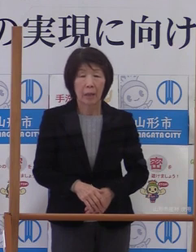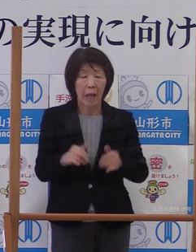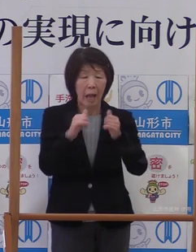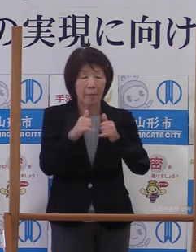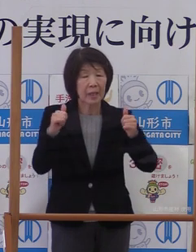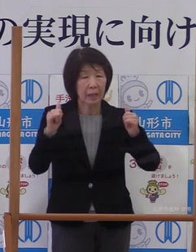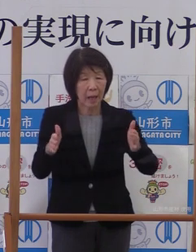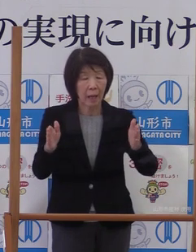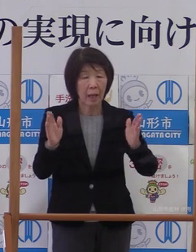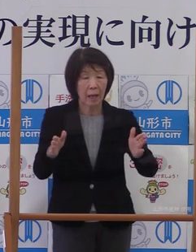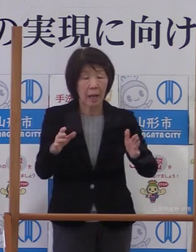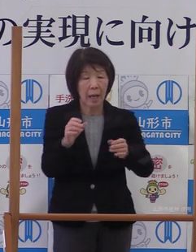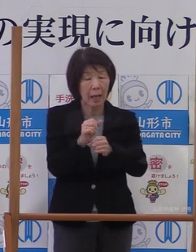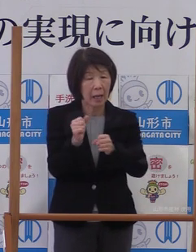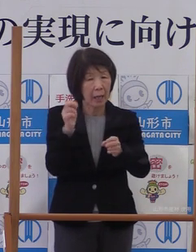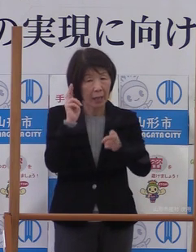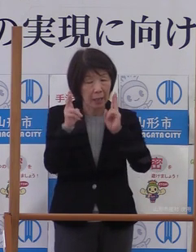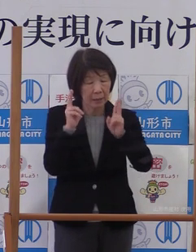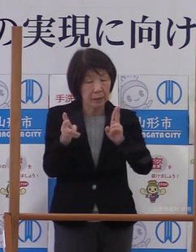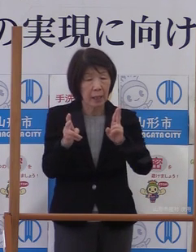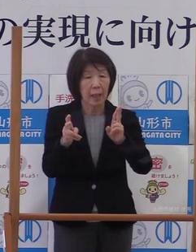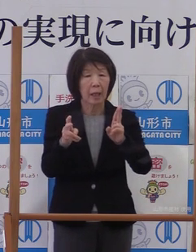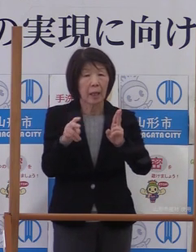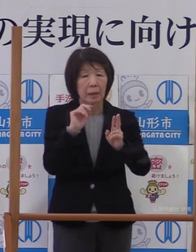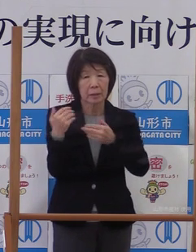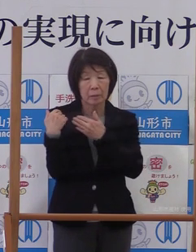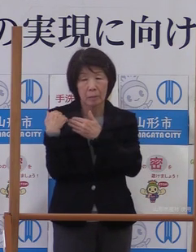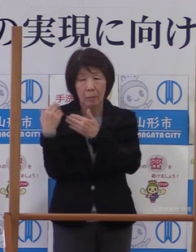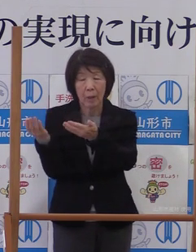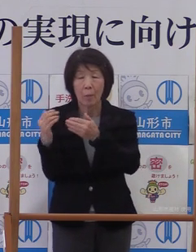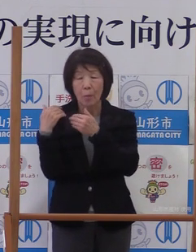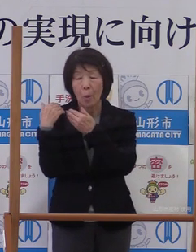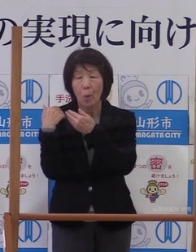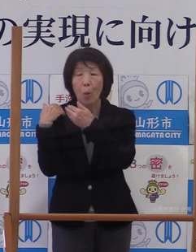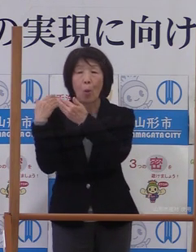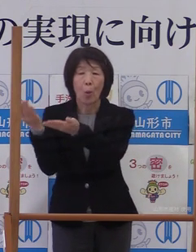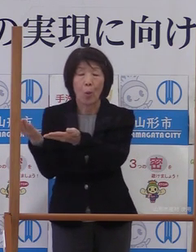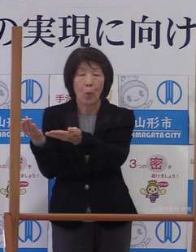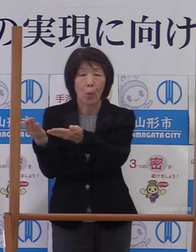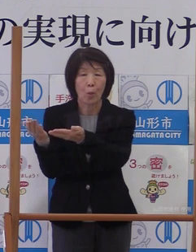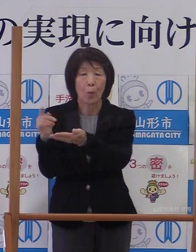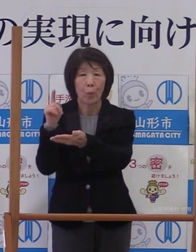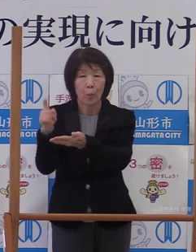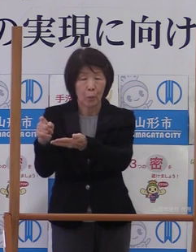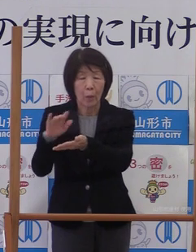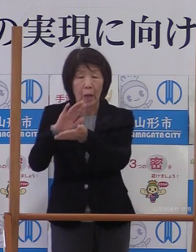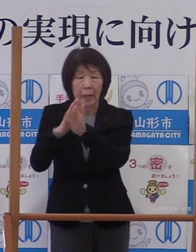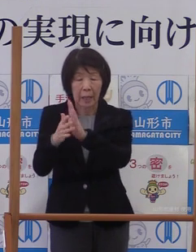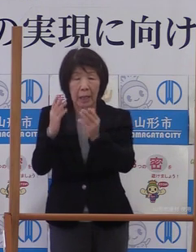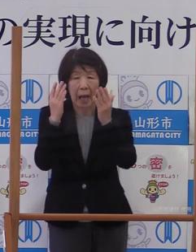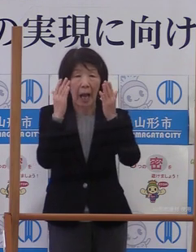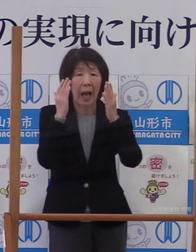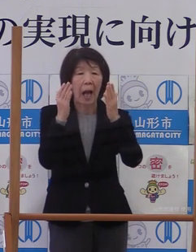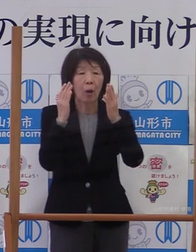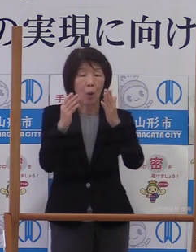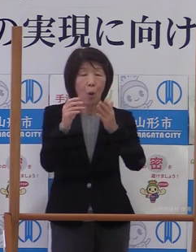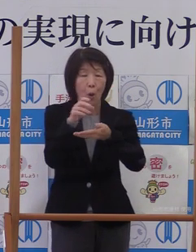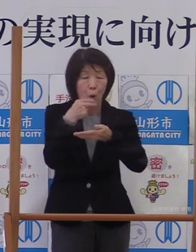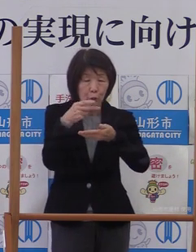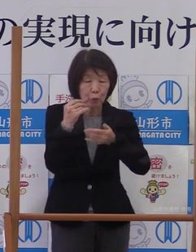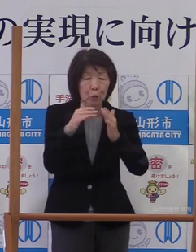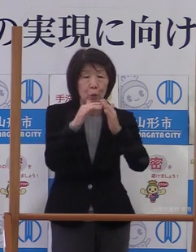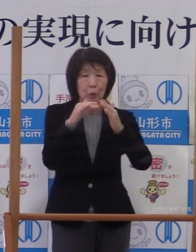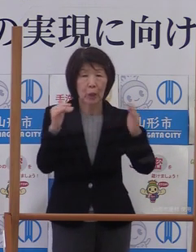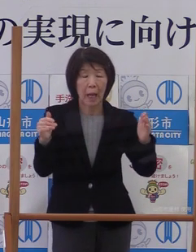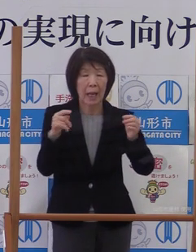の事業者さんからに発注をして、そして、県学校給食会が山